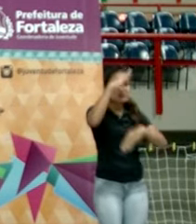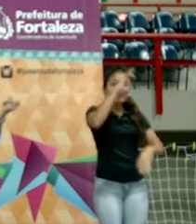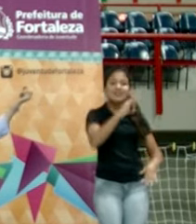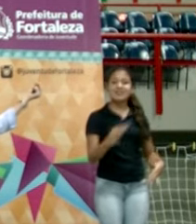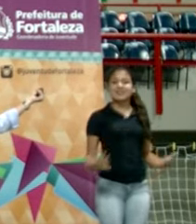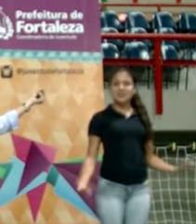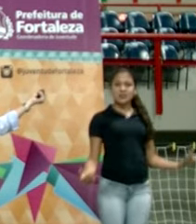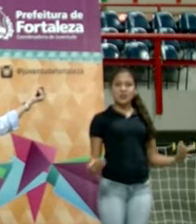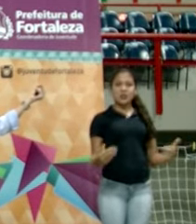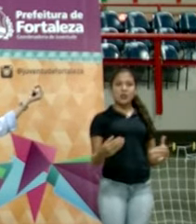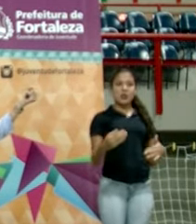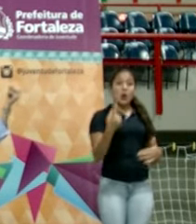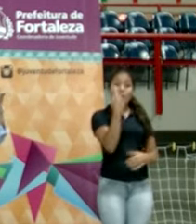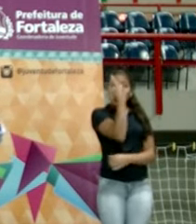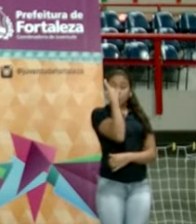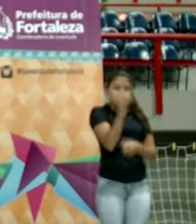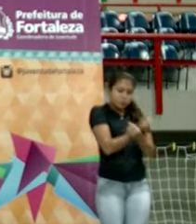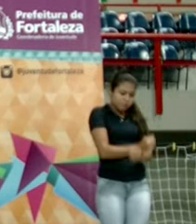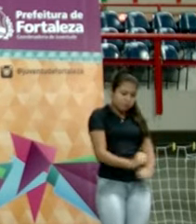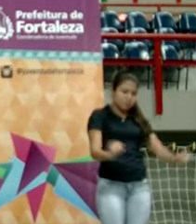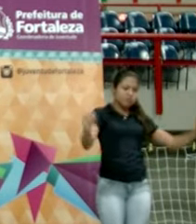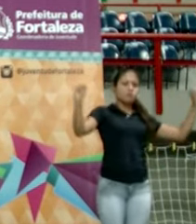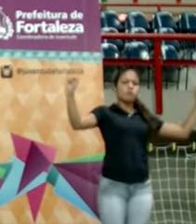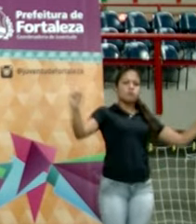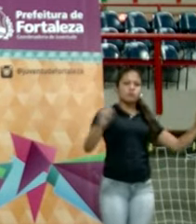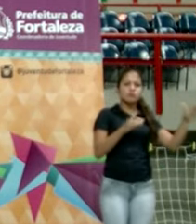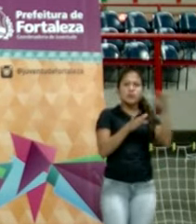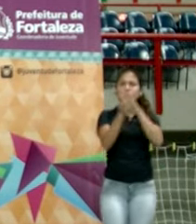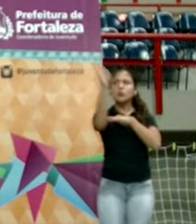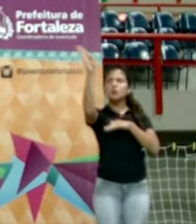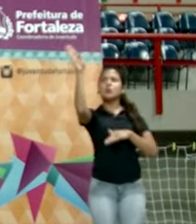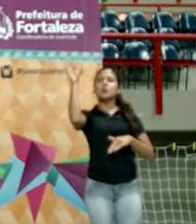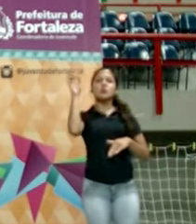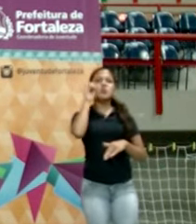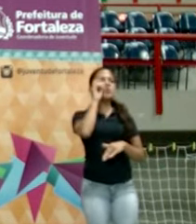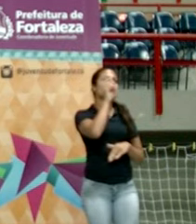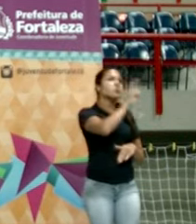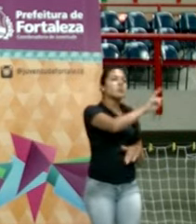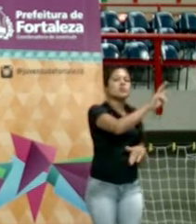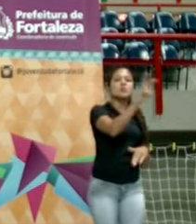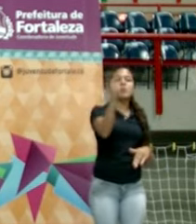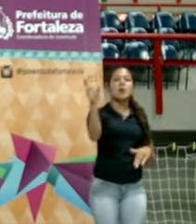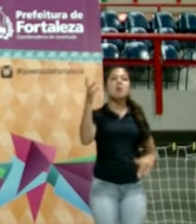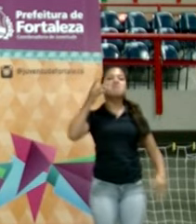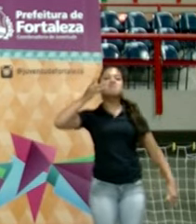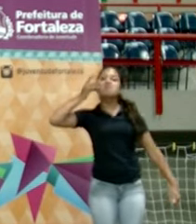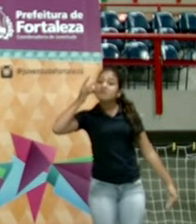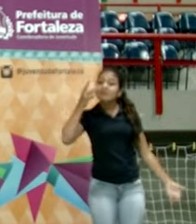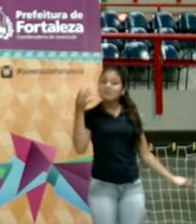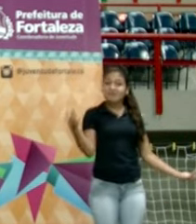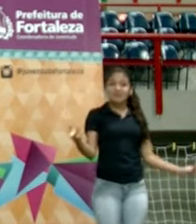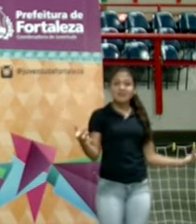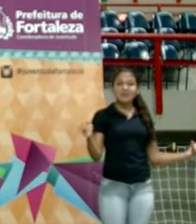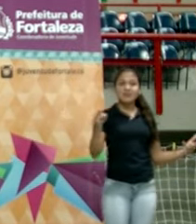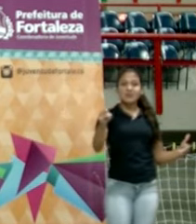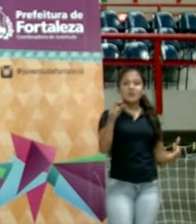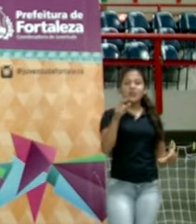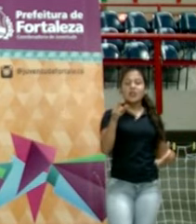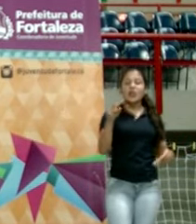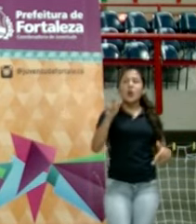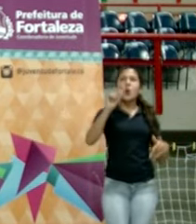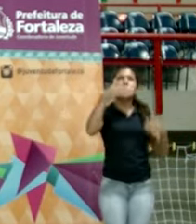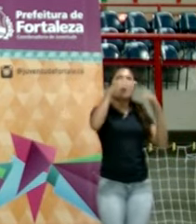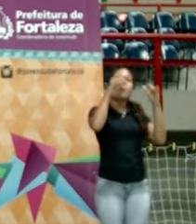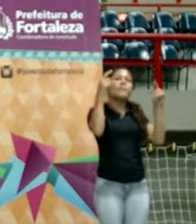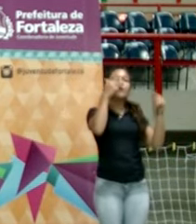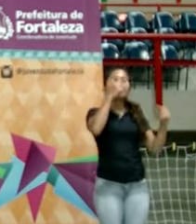libertar e vai sair. E vai ter contato então com o mundo real. Para Platão, o mundo real é o mundo do